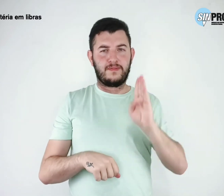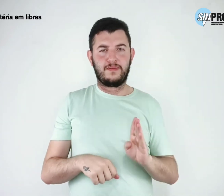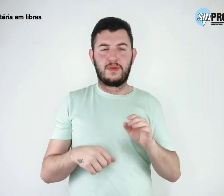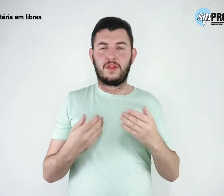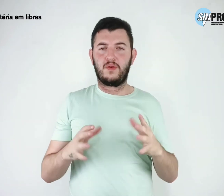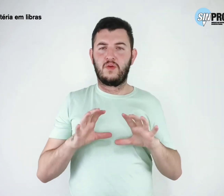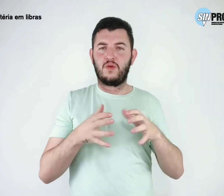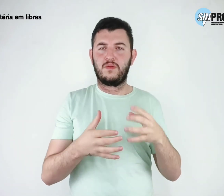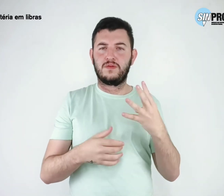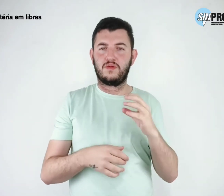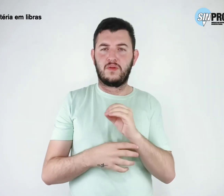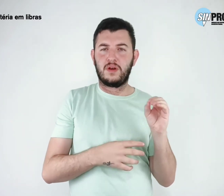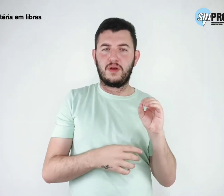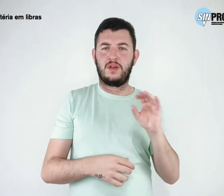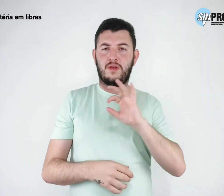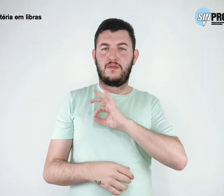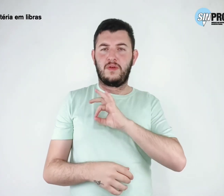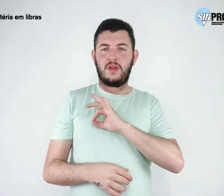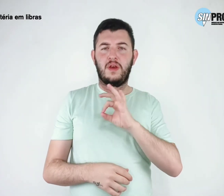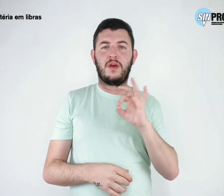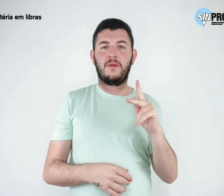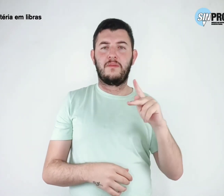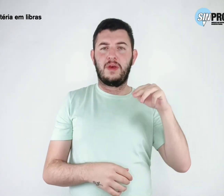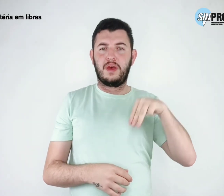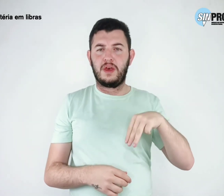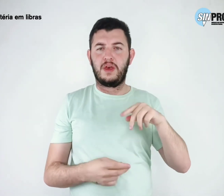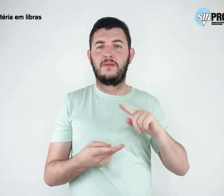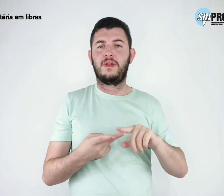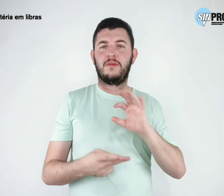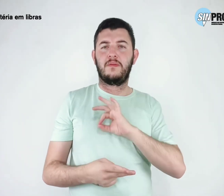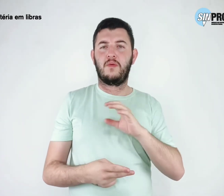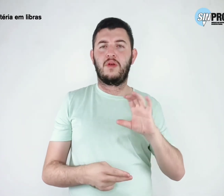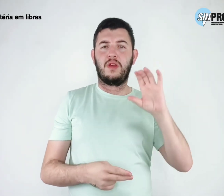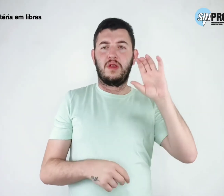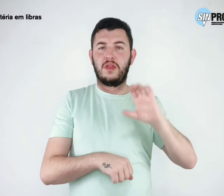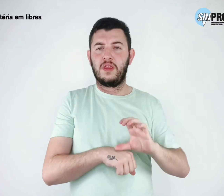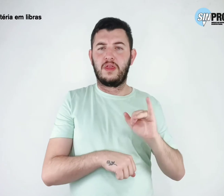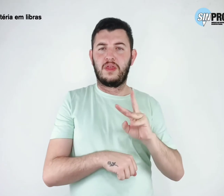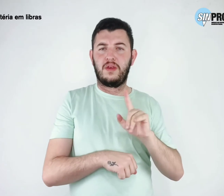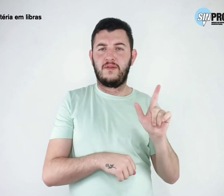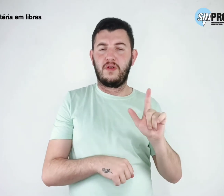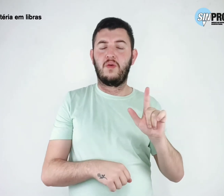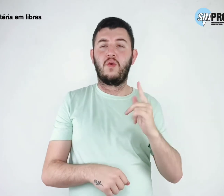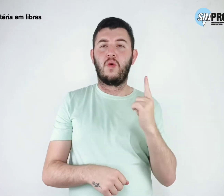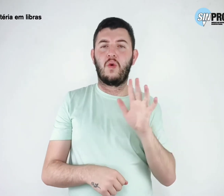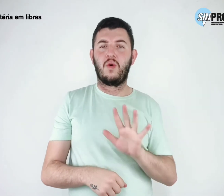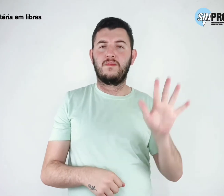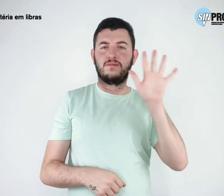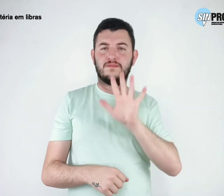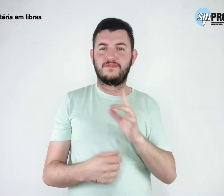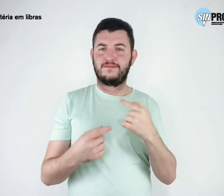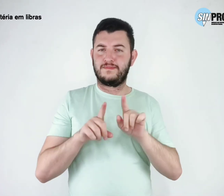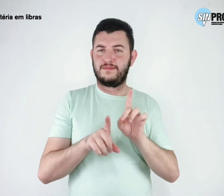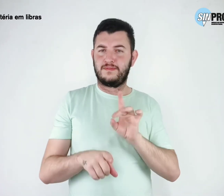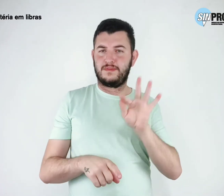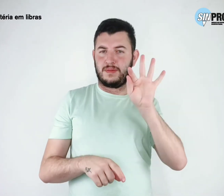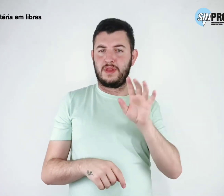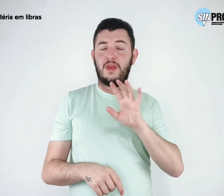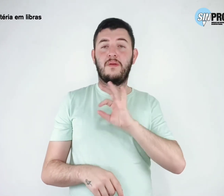policiais das polícias Militar e Civil de Goiás e do Distrito Federal, Polícia Federal,